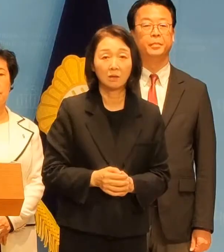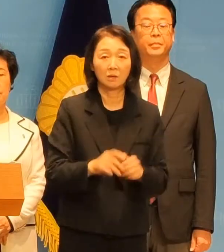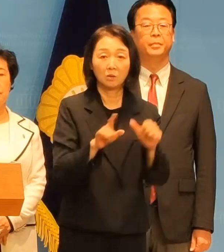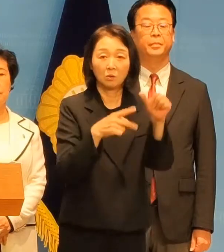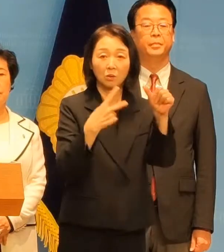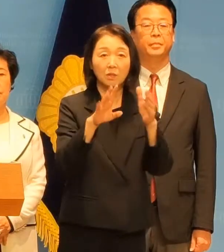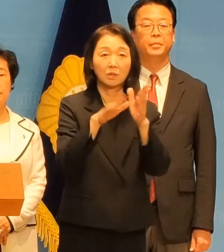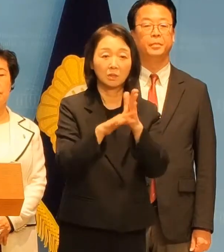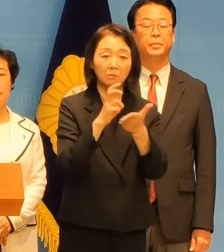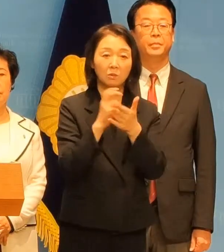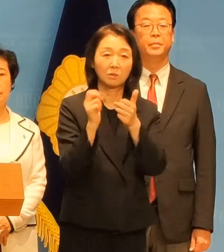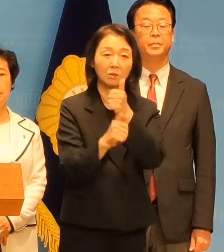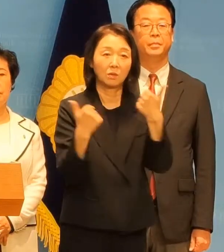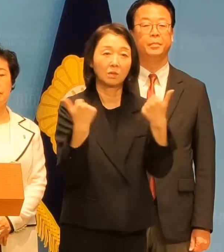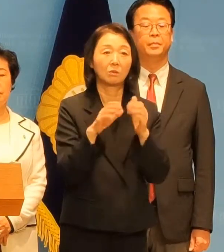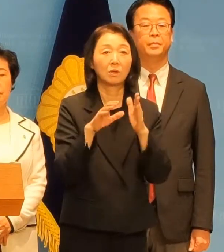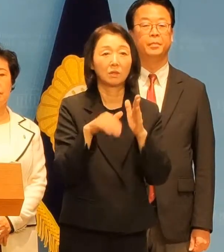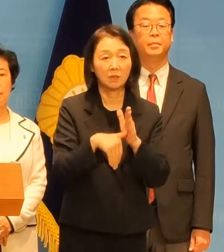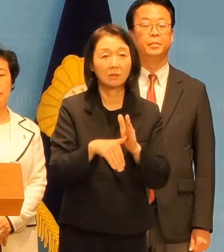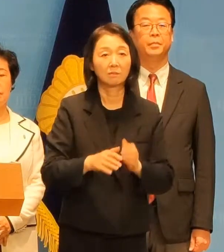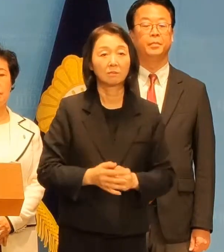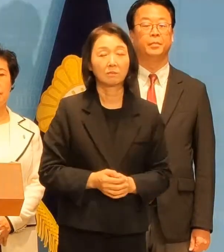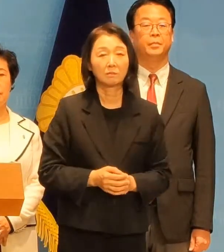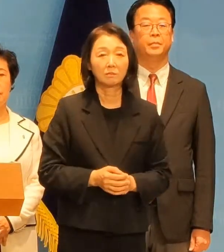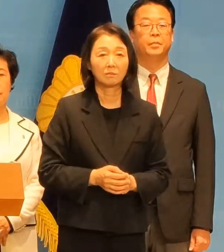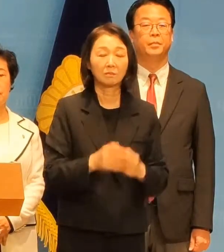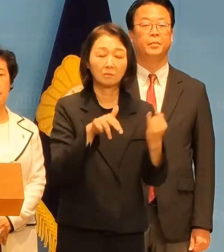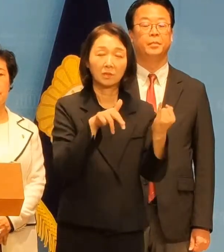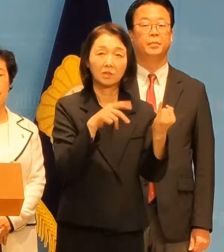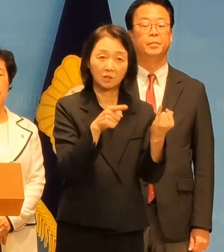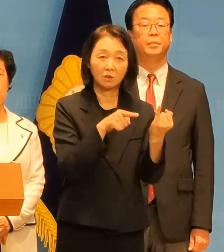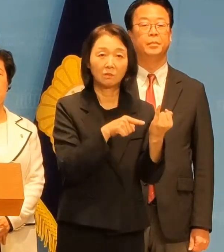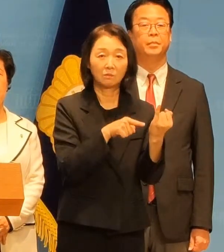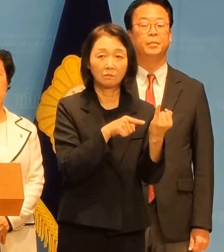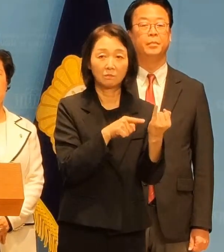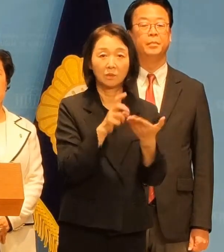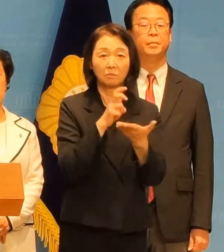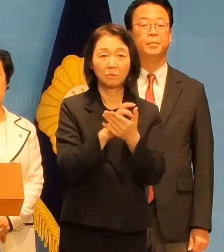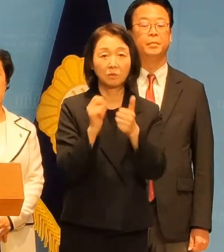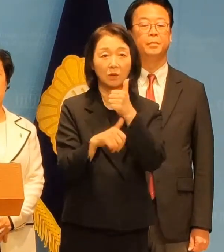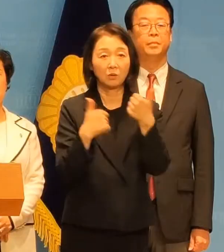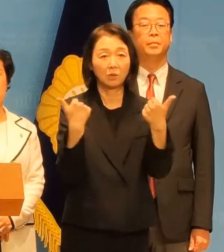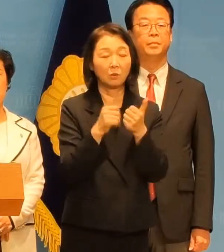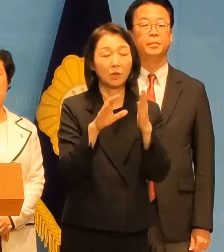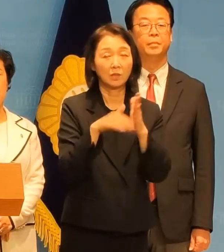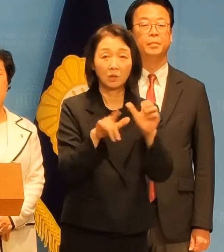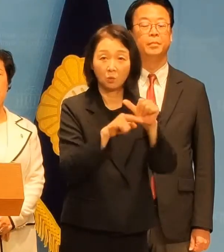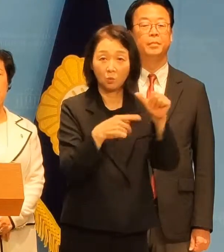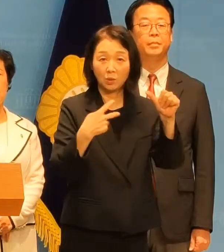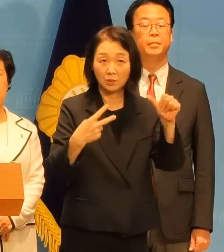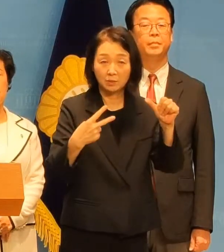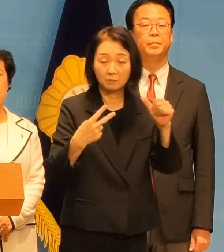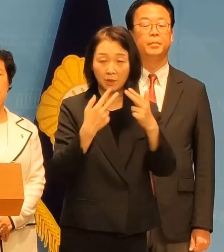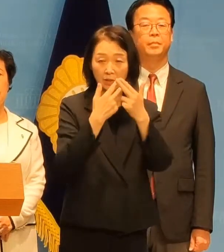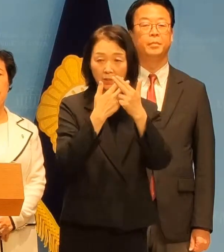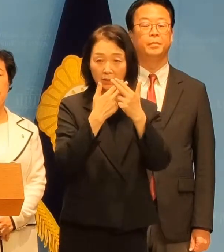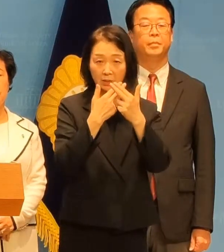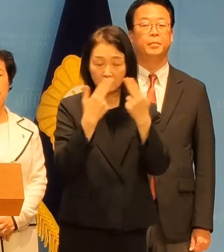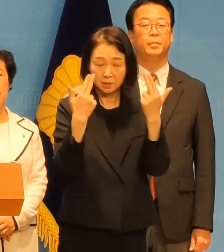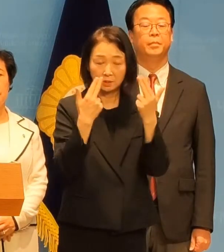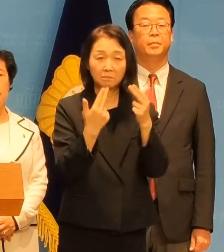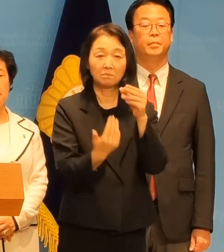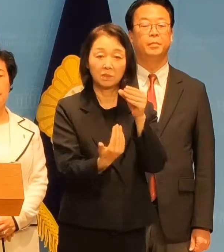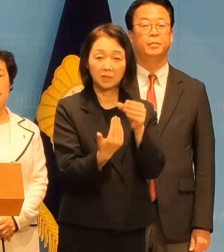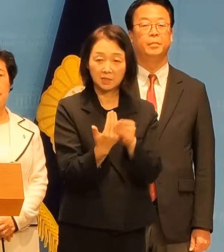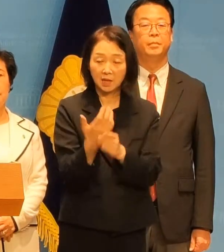법사위 회의에서 바로 서영교 의원이 이 법사위 회의에서 5월 2일에 이재명 사건이